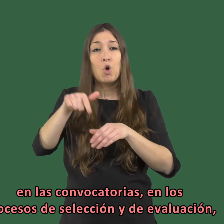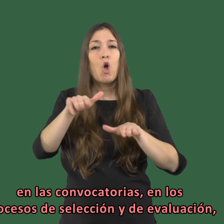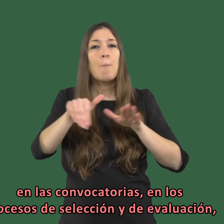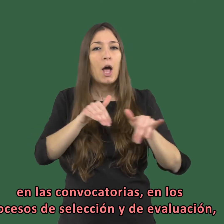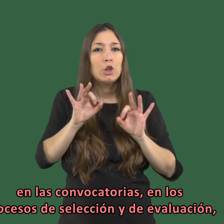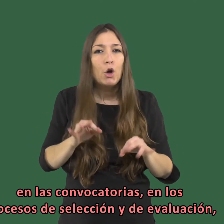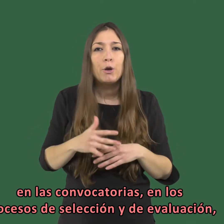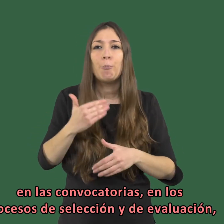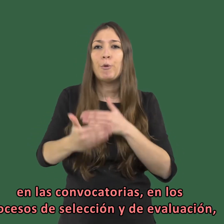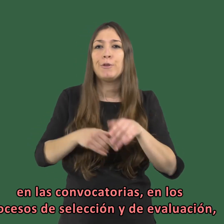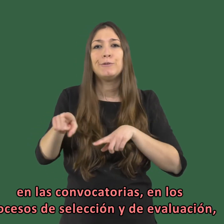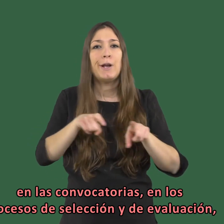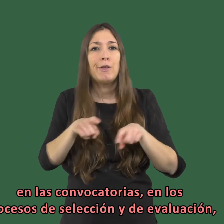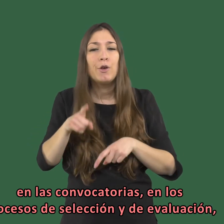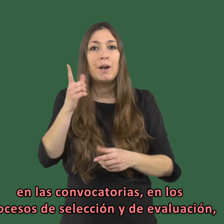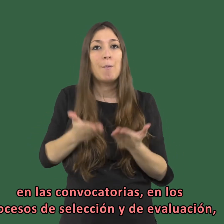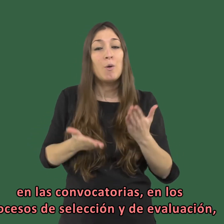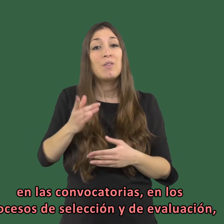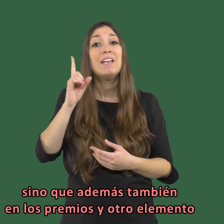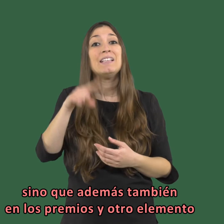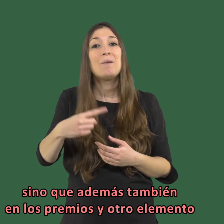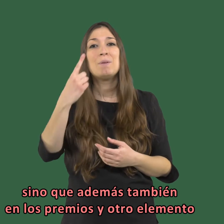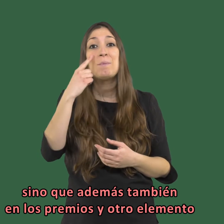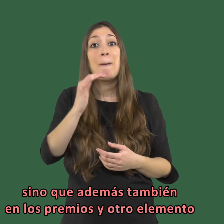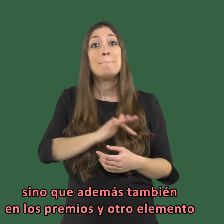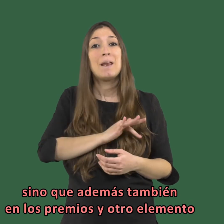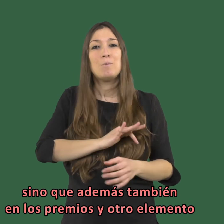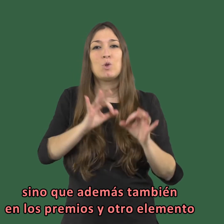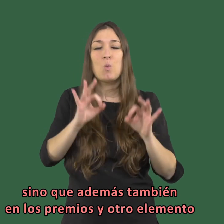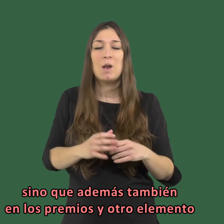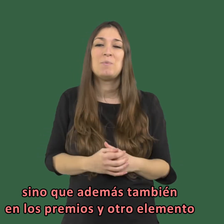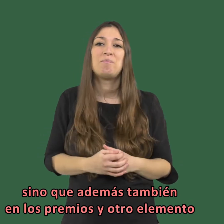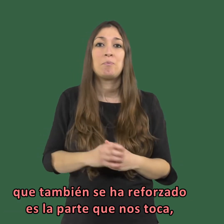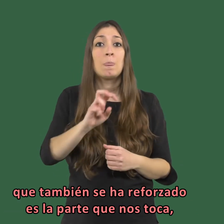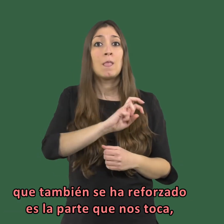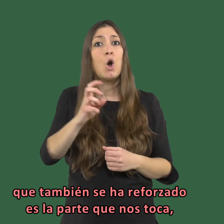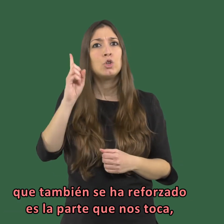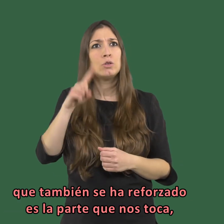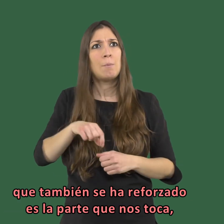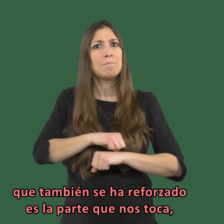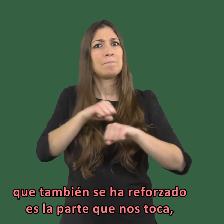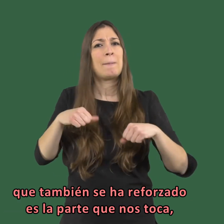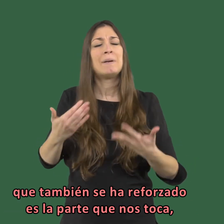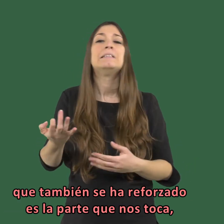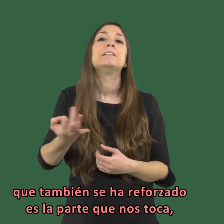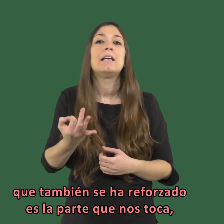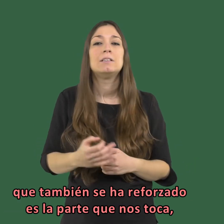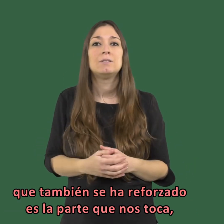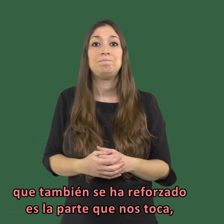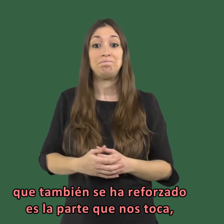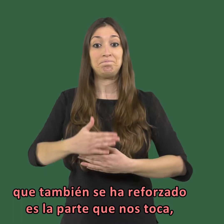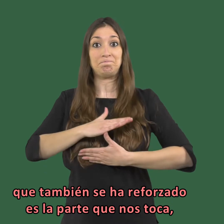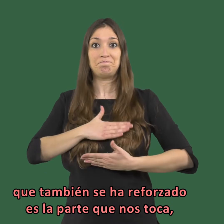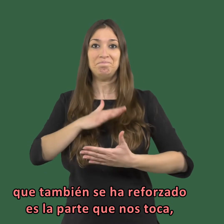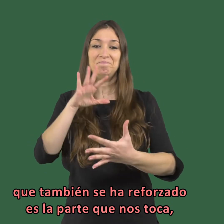las convocatorias, en los procesos de selección y de evaluación, sino que además también en los premios. Otro elemento que también se ha reforzado es la